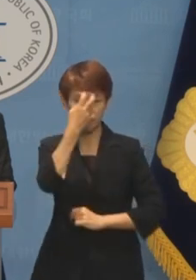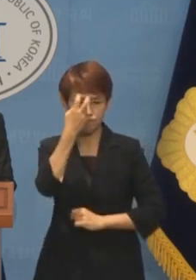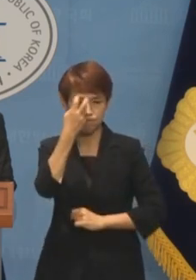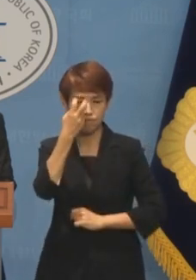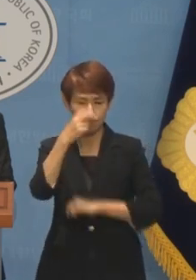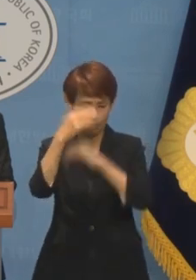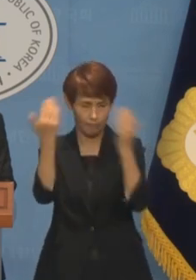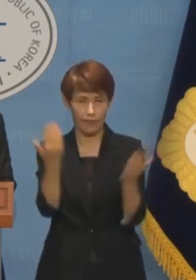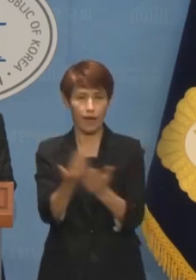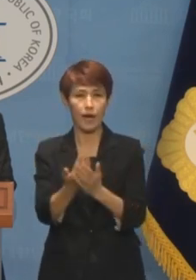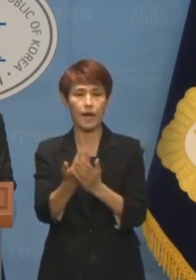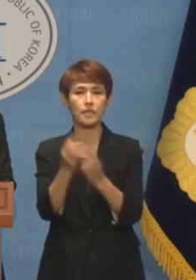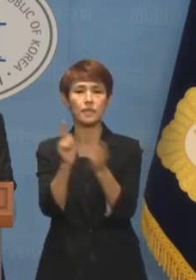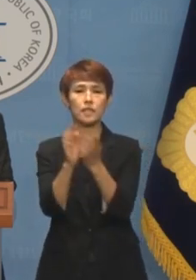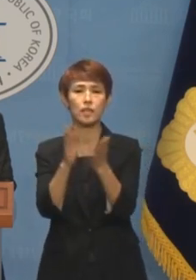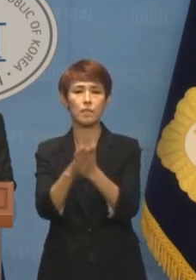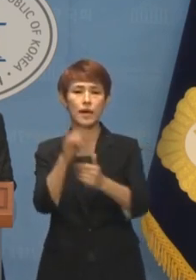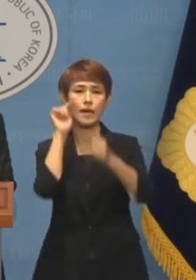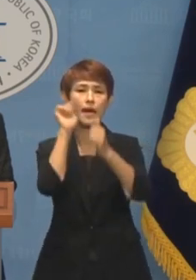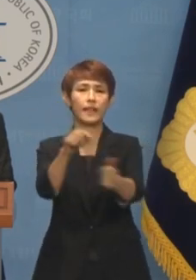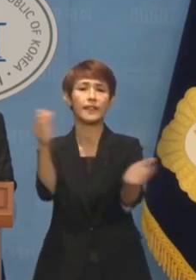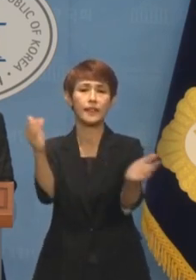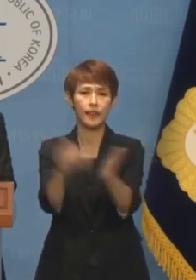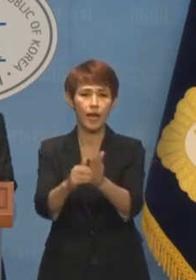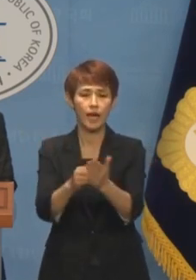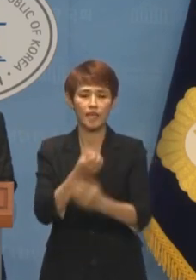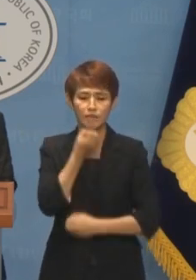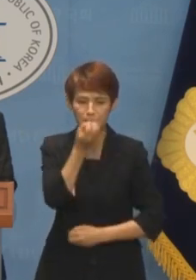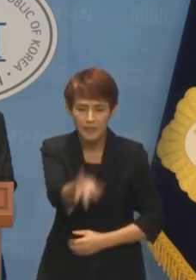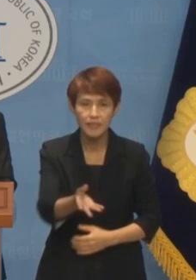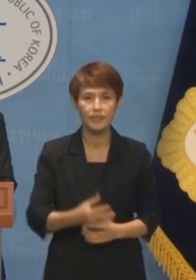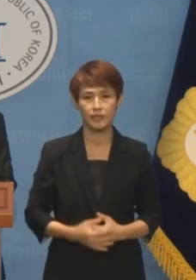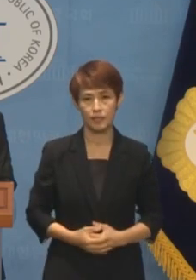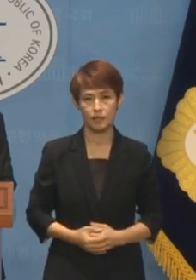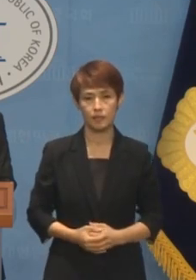전반에 대해 직접 지시를 했다고 진술했습니다.